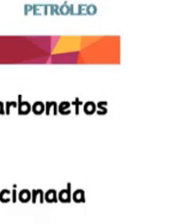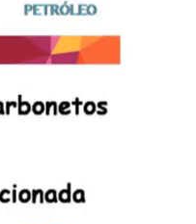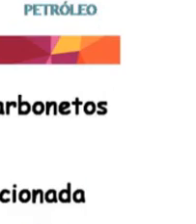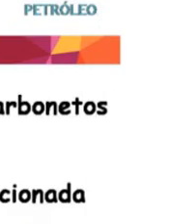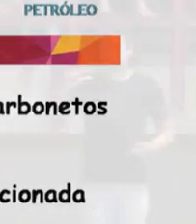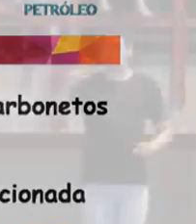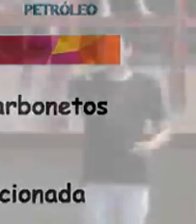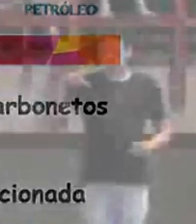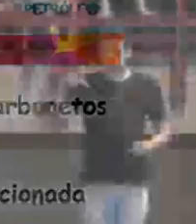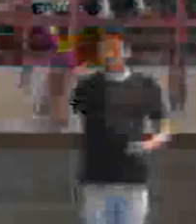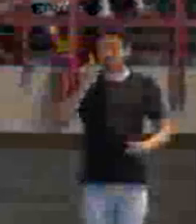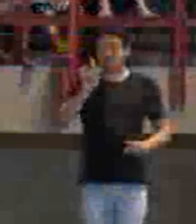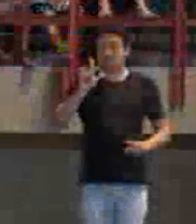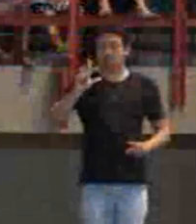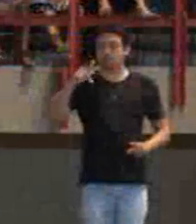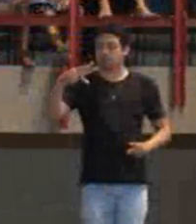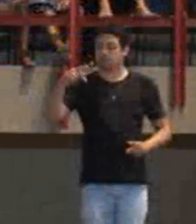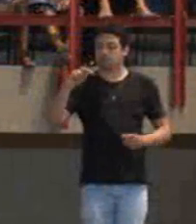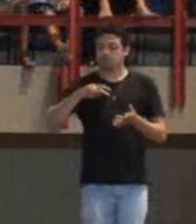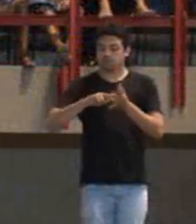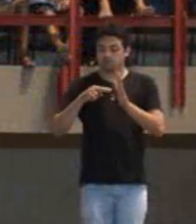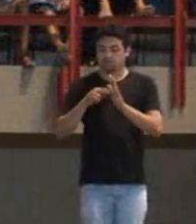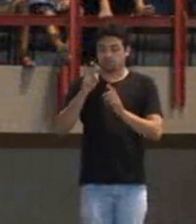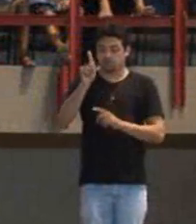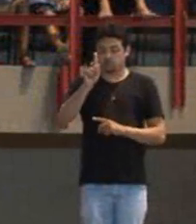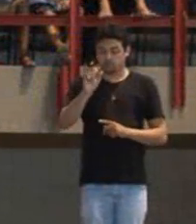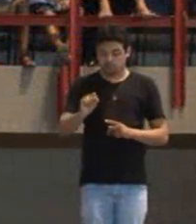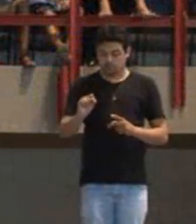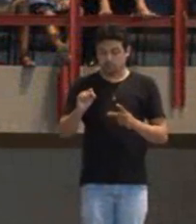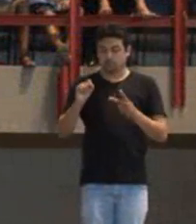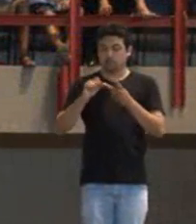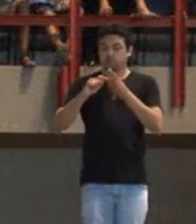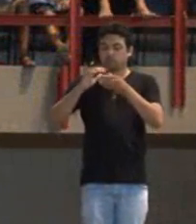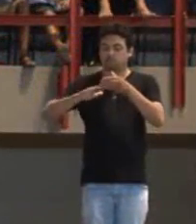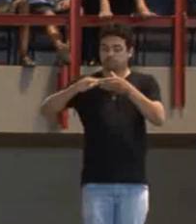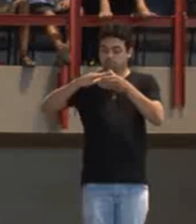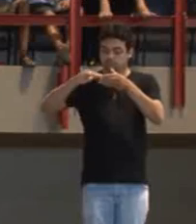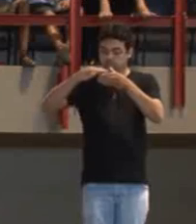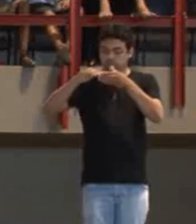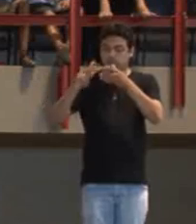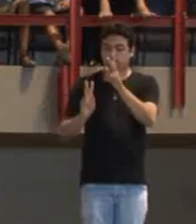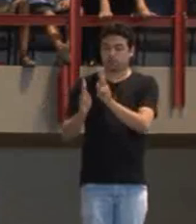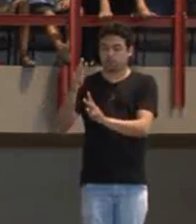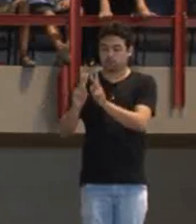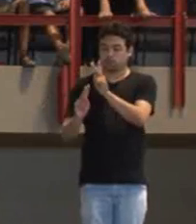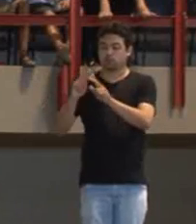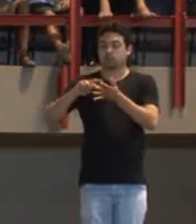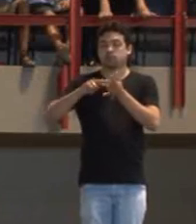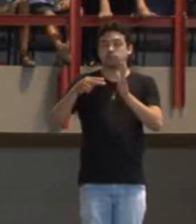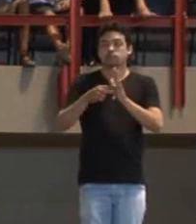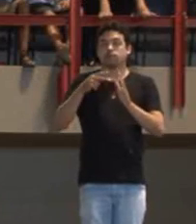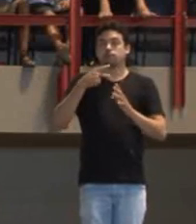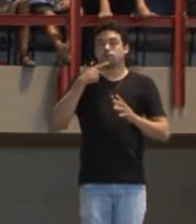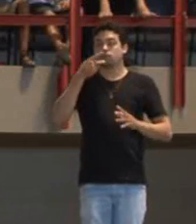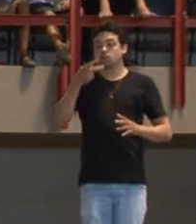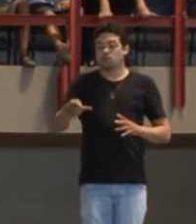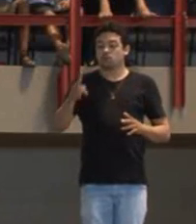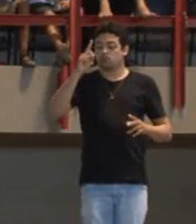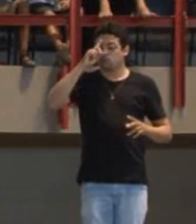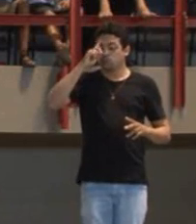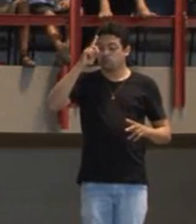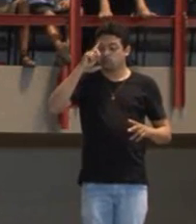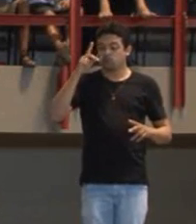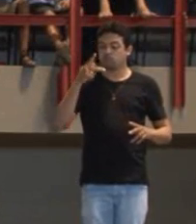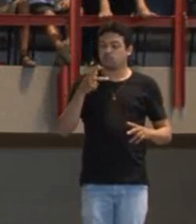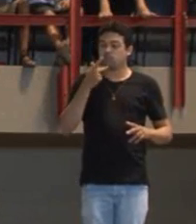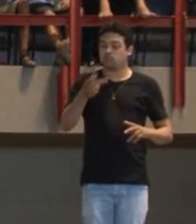O que é que significa GLP? Gás liquefeito de petróleo, que a gente chama como no nosso dia a dia? É